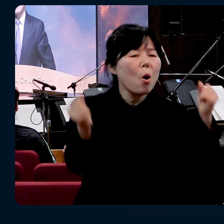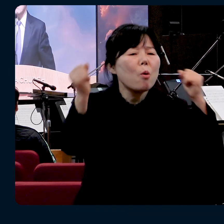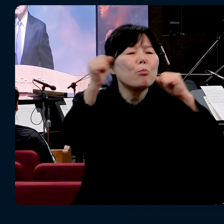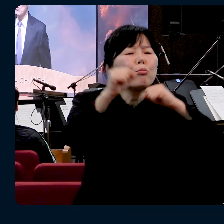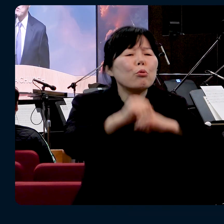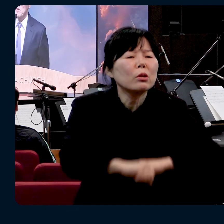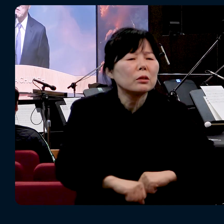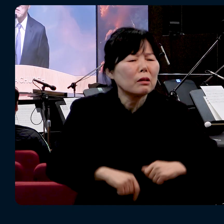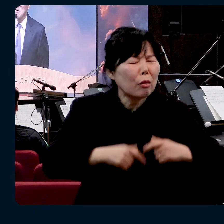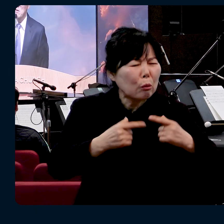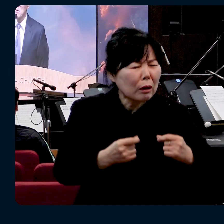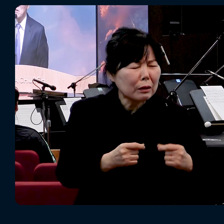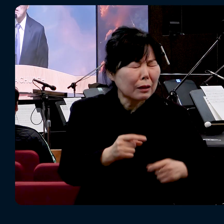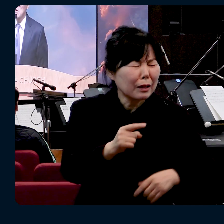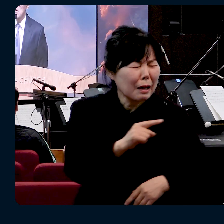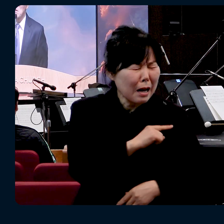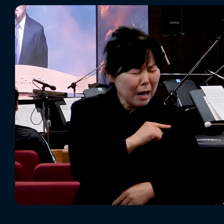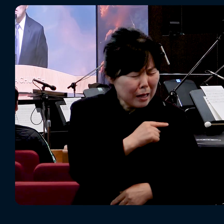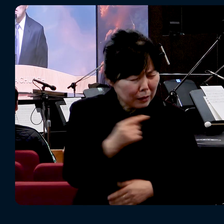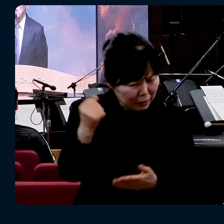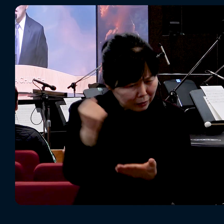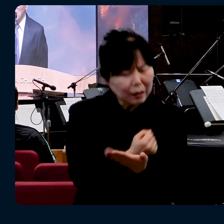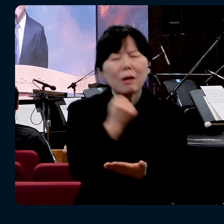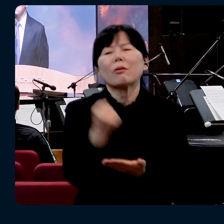것의 가장 안타까운 모습이에요.